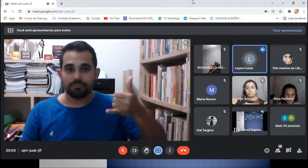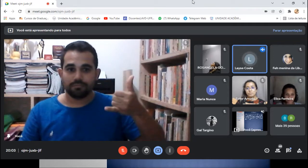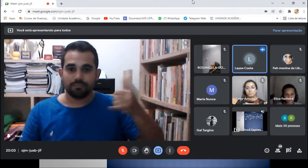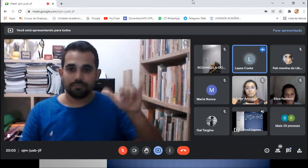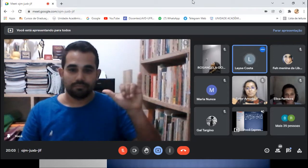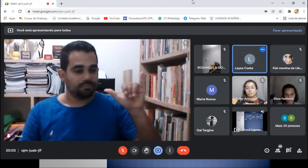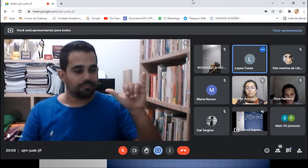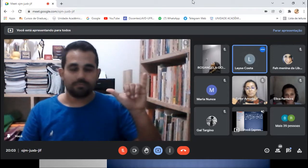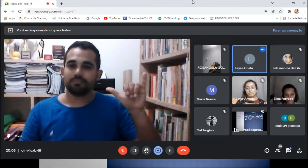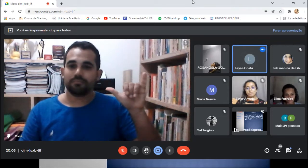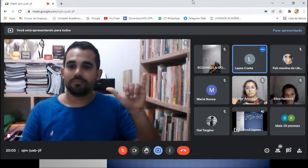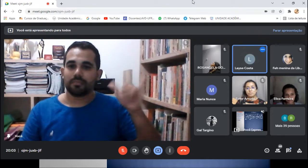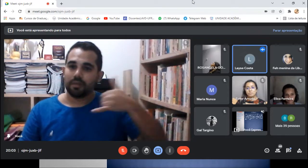boi, o que mais?